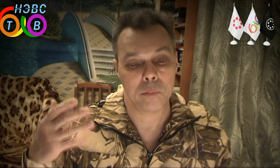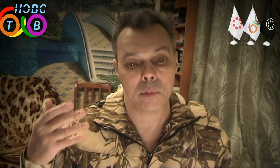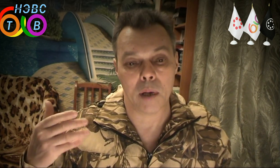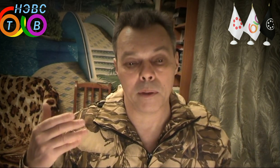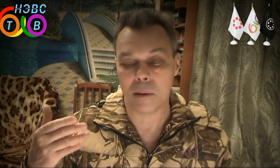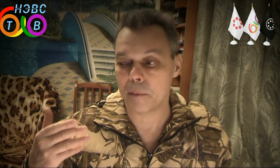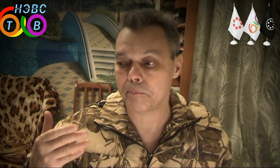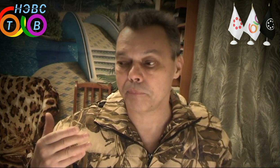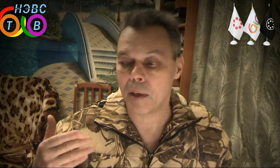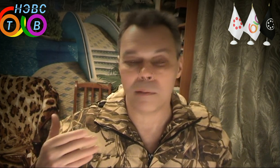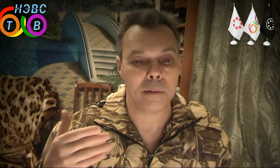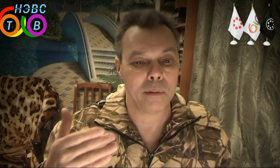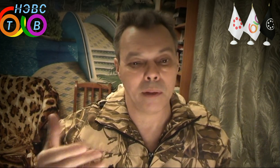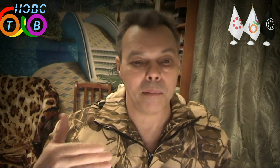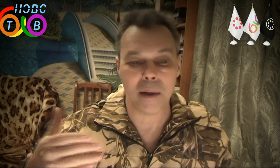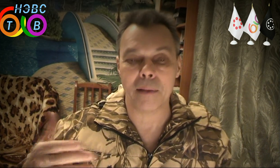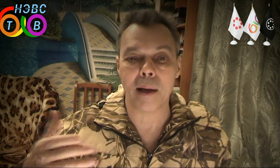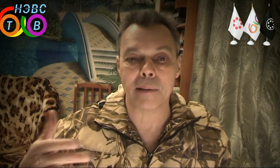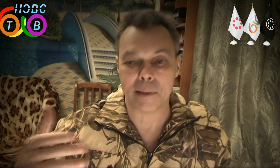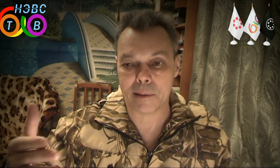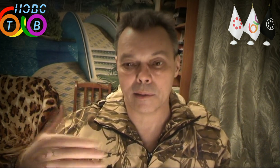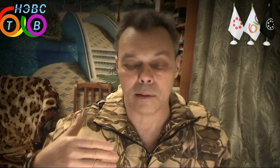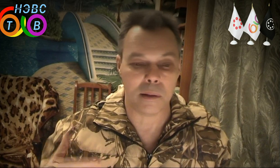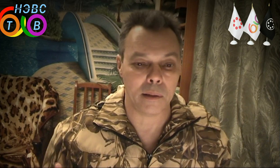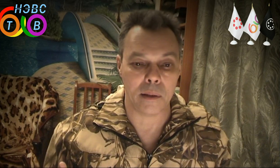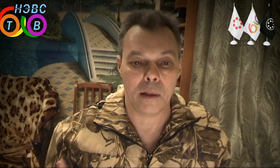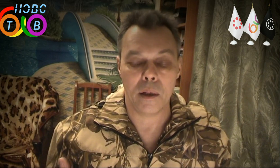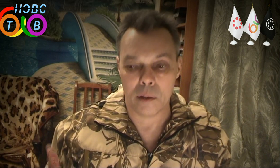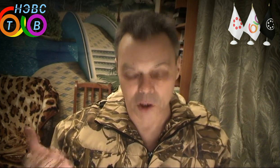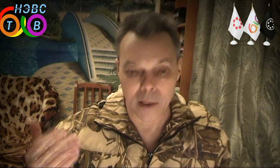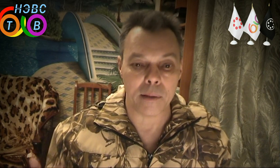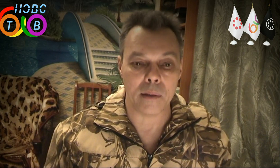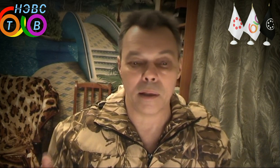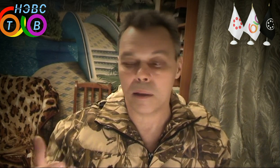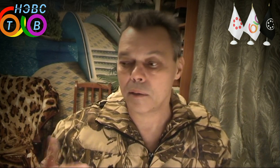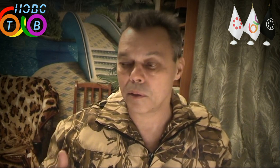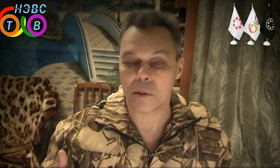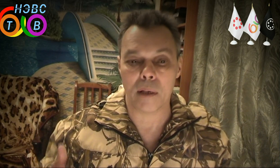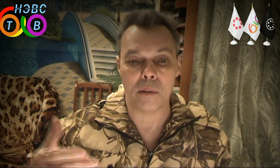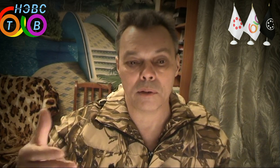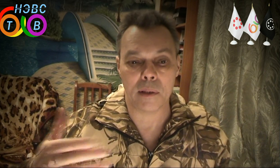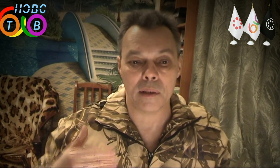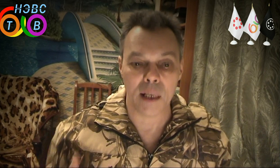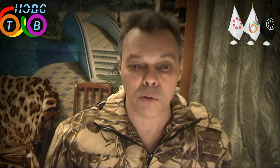помочь, как бы не имея контакта с этой и желания, да, с ее стороны, вот с этой